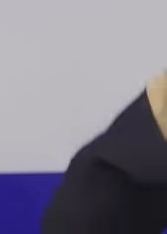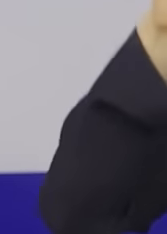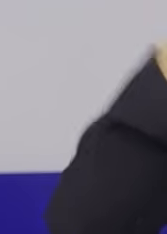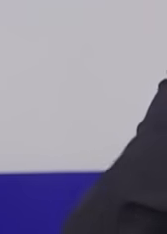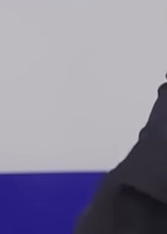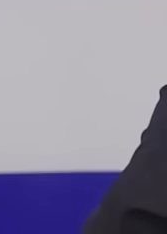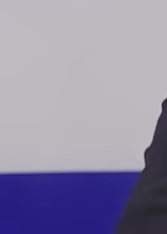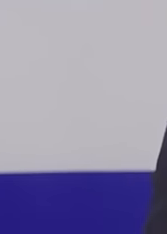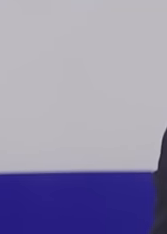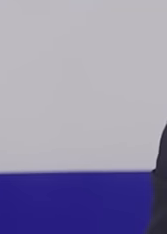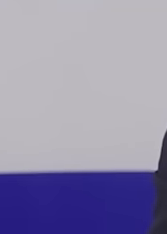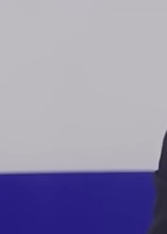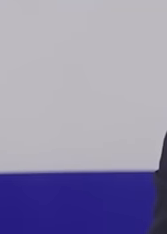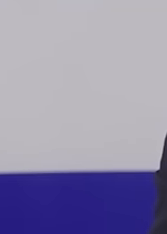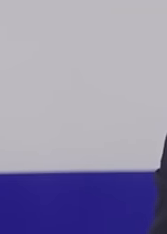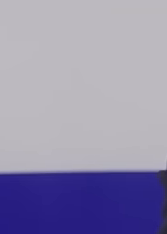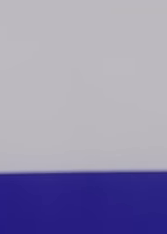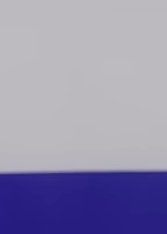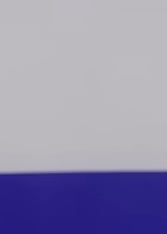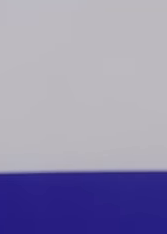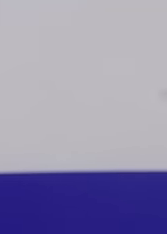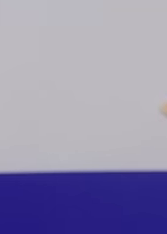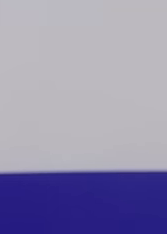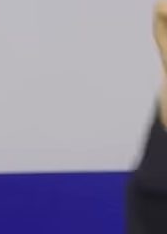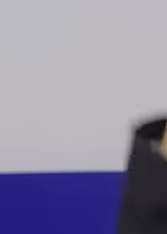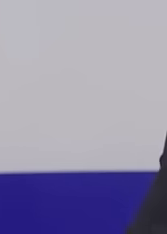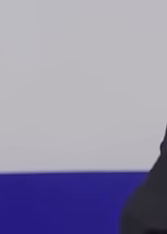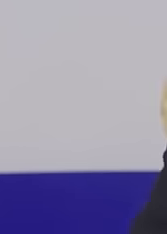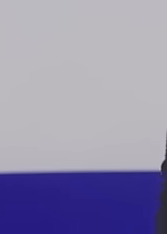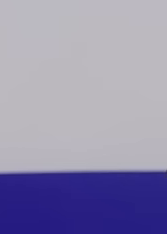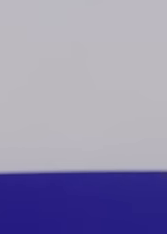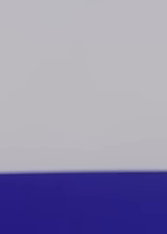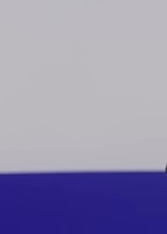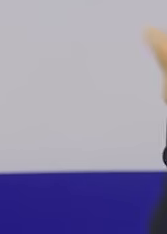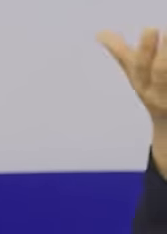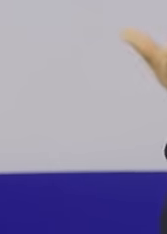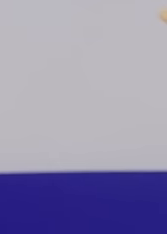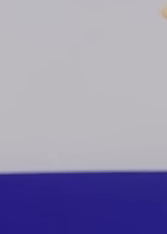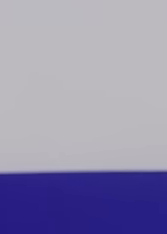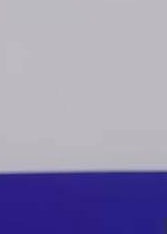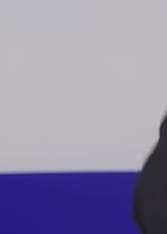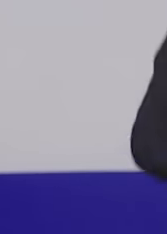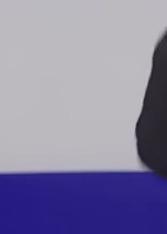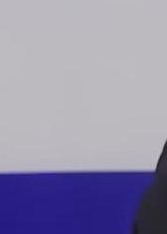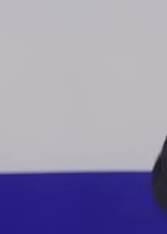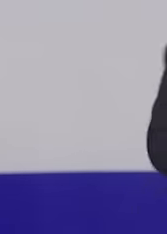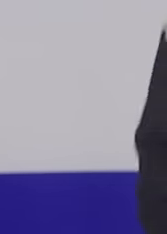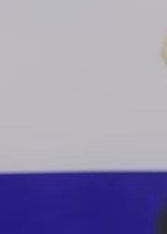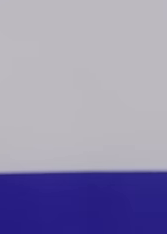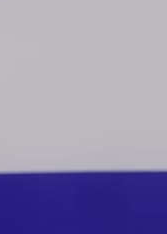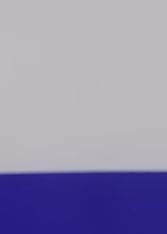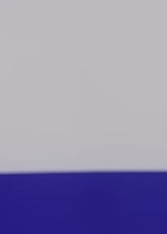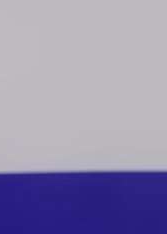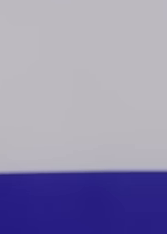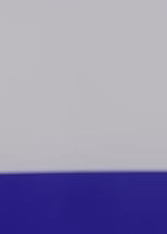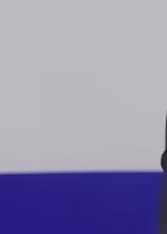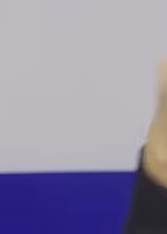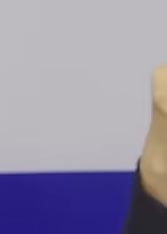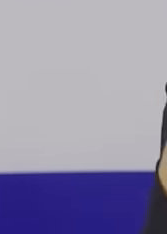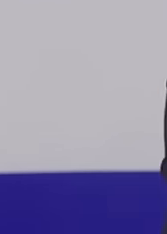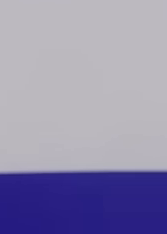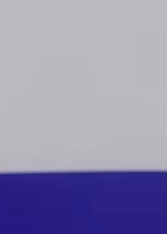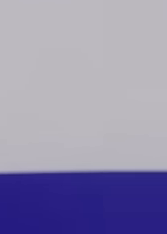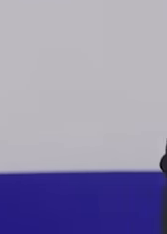있습니다. 변화된 상황에 대응해서 미래 사회를 선도할